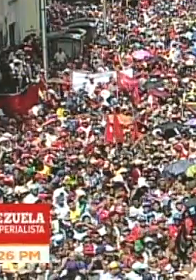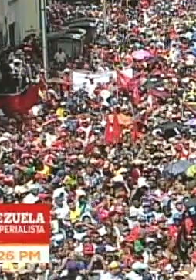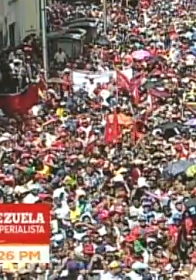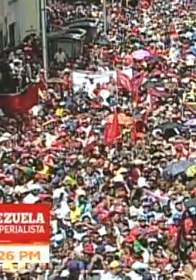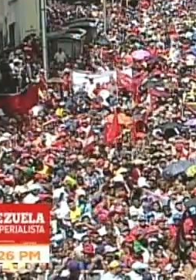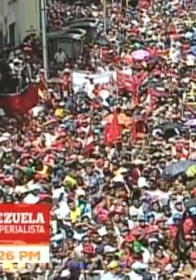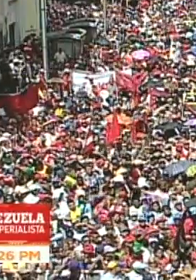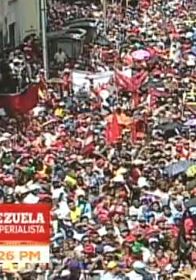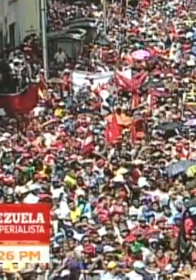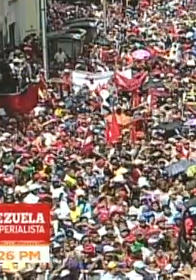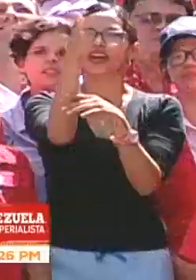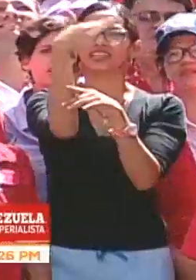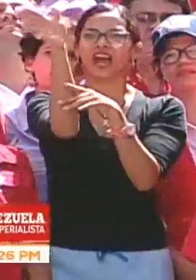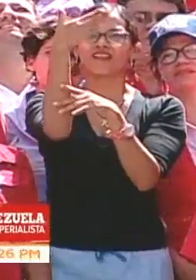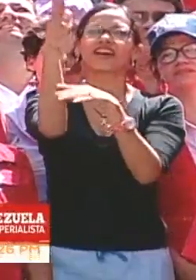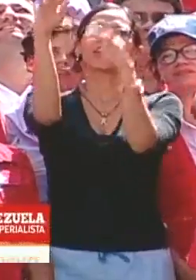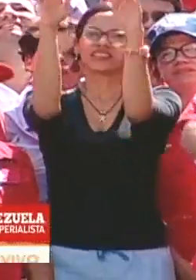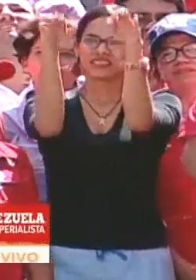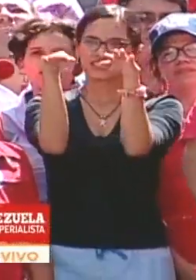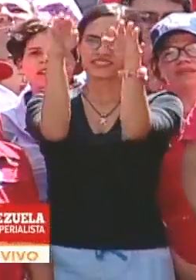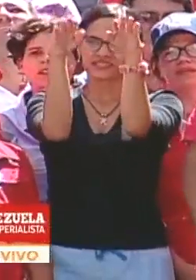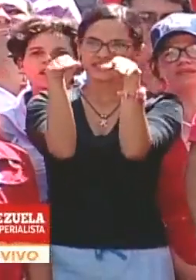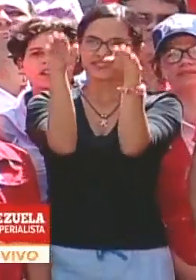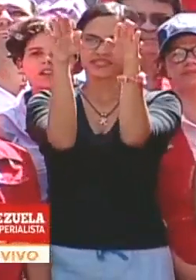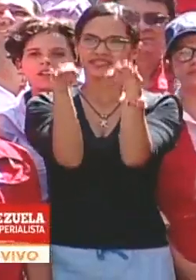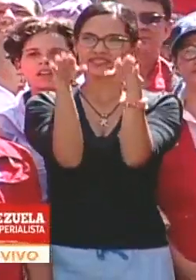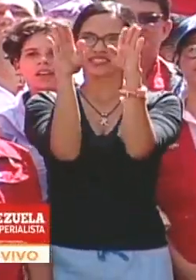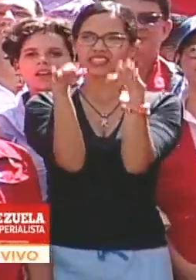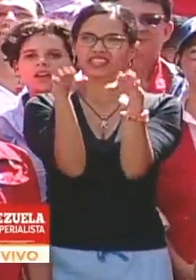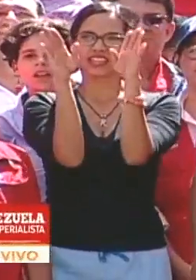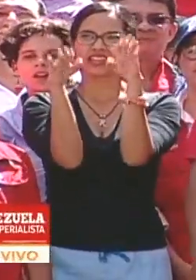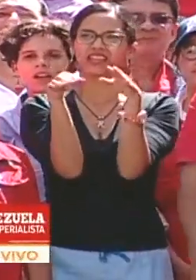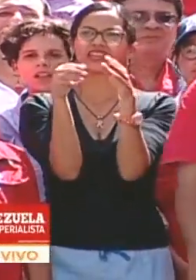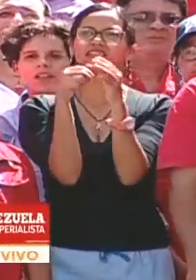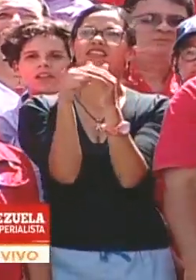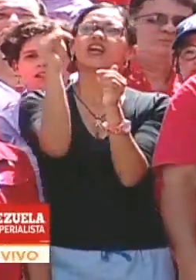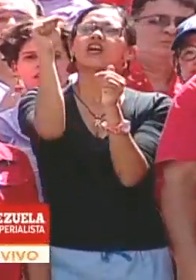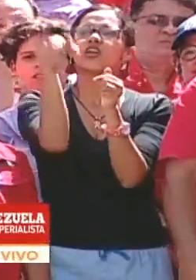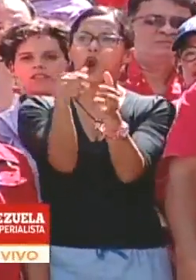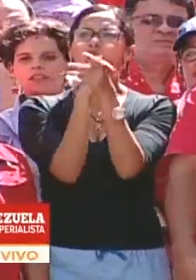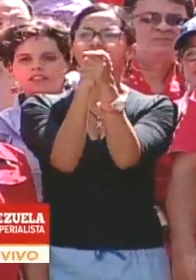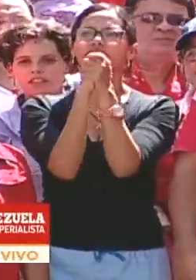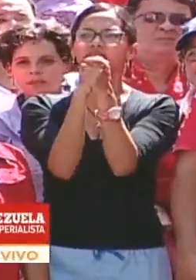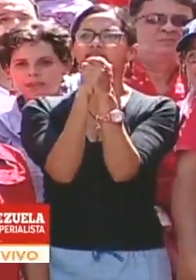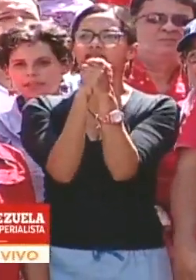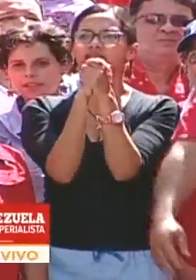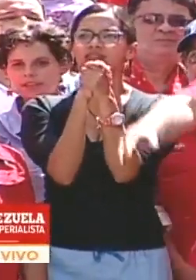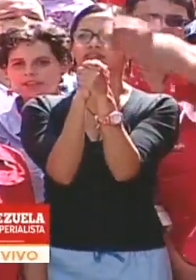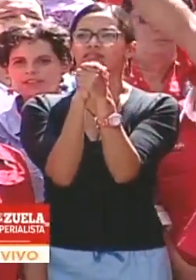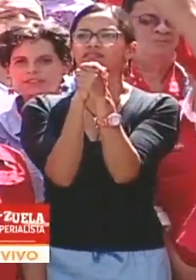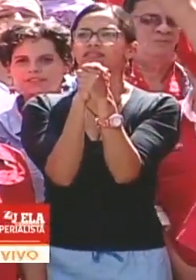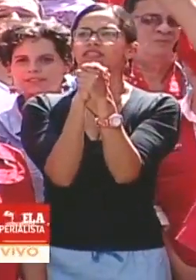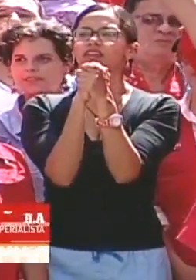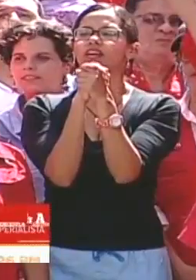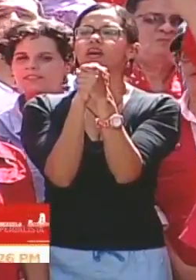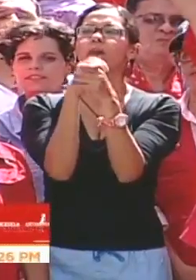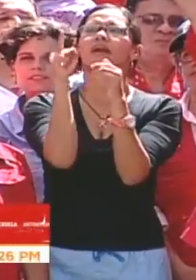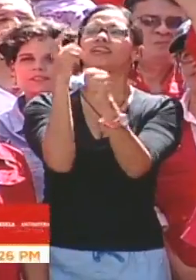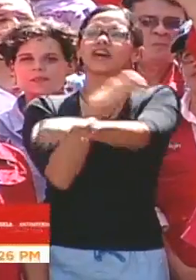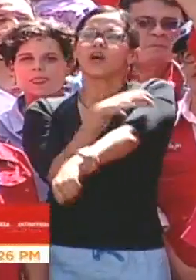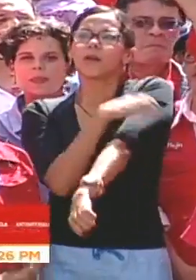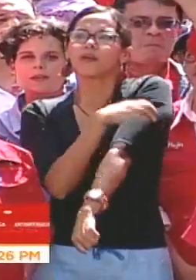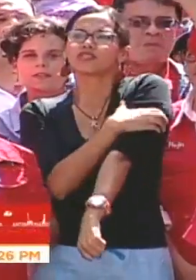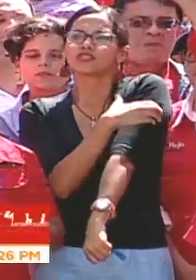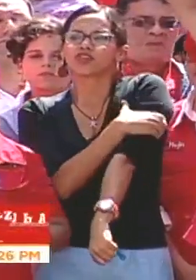Los que tienen la pancarta allá todavía, por favor. Y hoy, camaradas, por ahí anda la